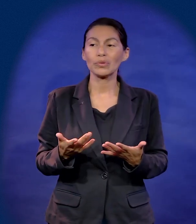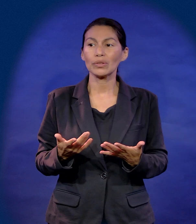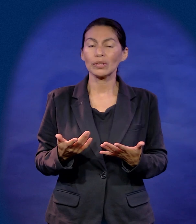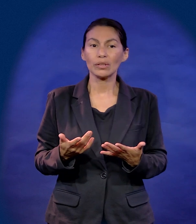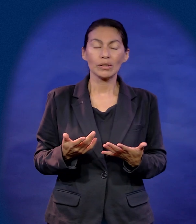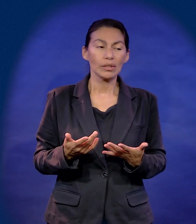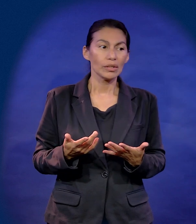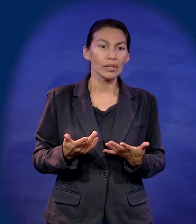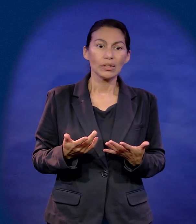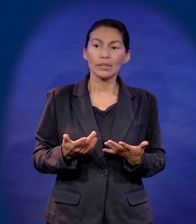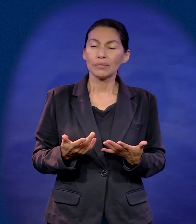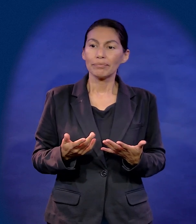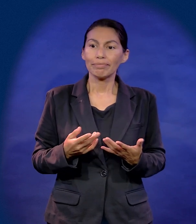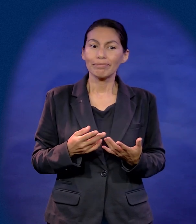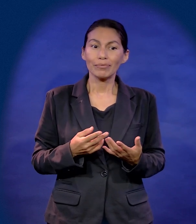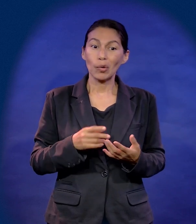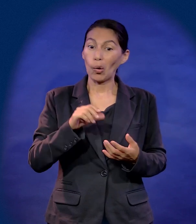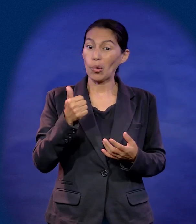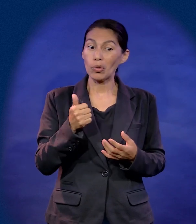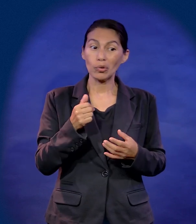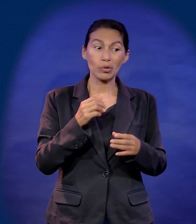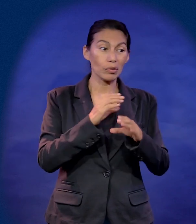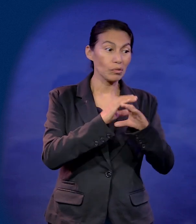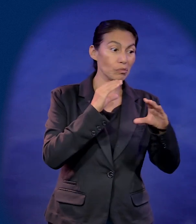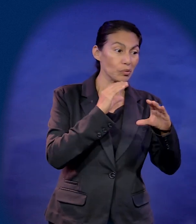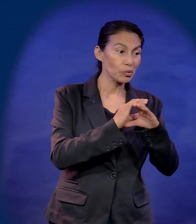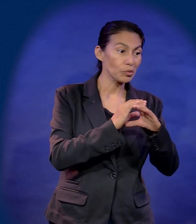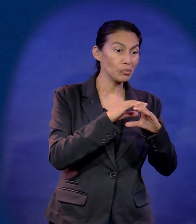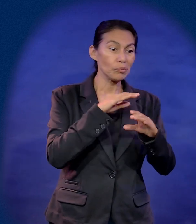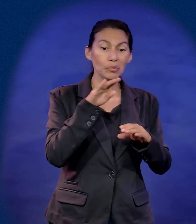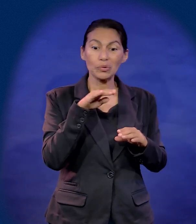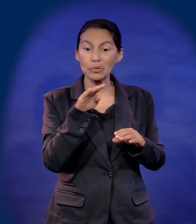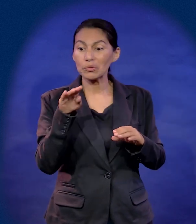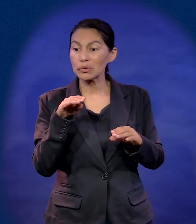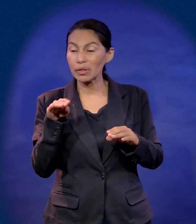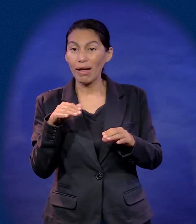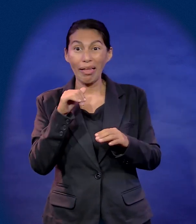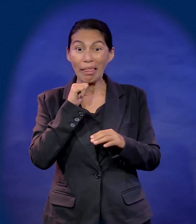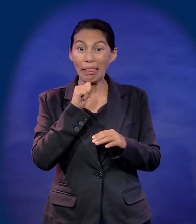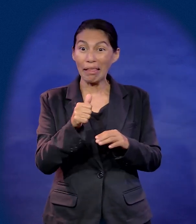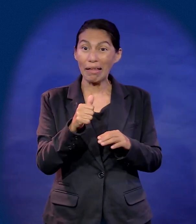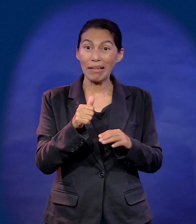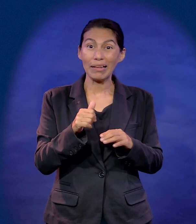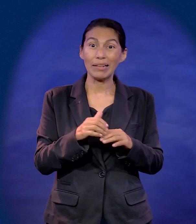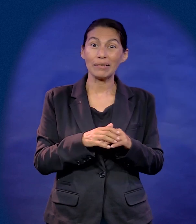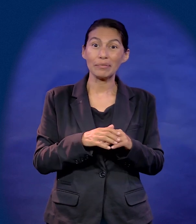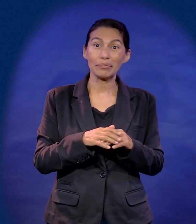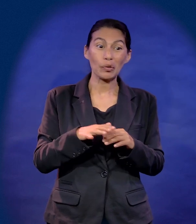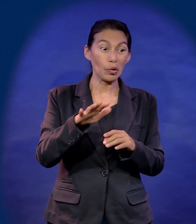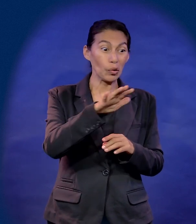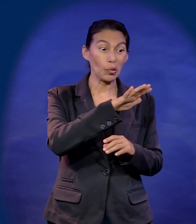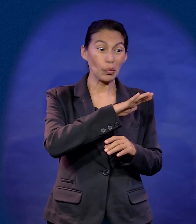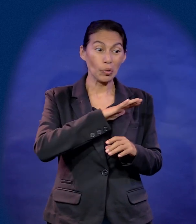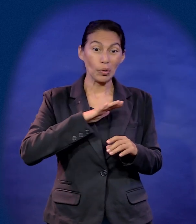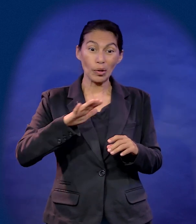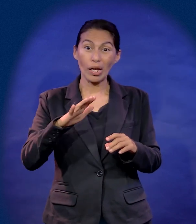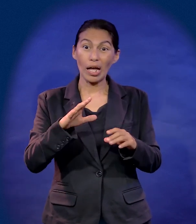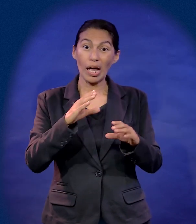bajamos, hicimos comisiones, nos subimos a otros autobuses y no estaba. Ya a ese punto yo estaba realmente muy